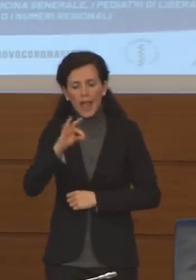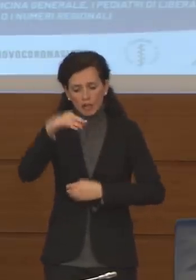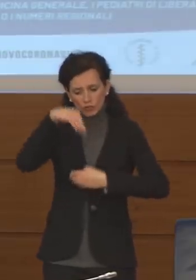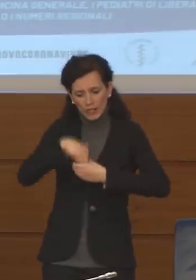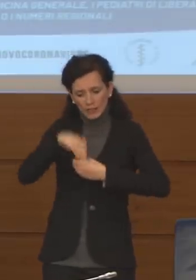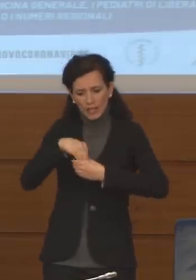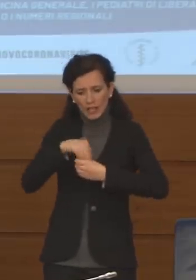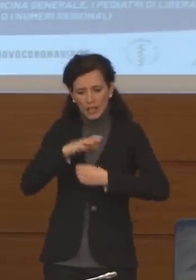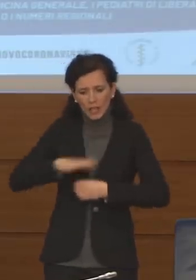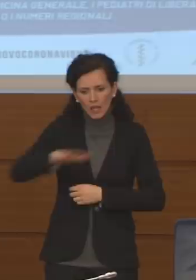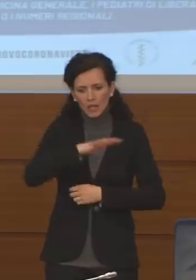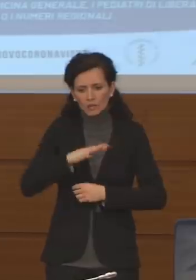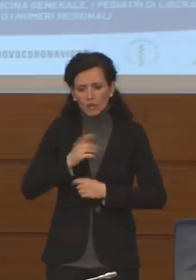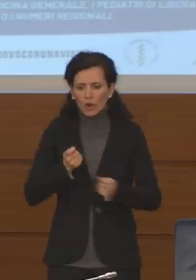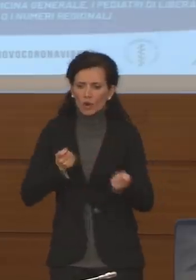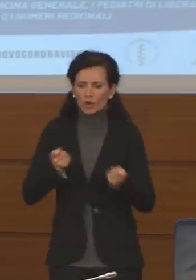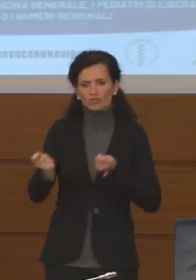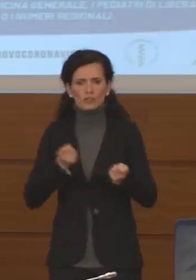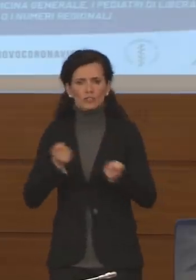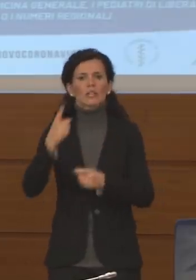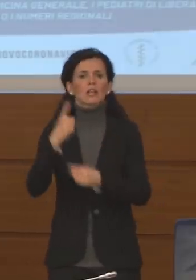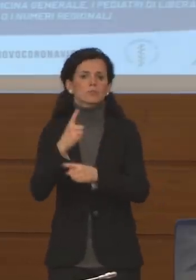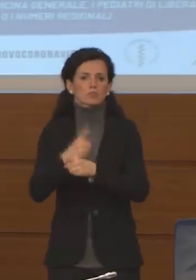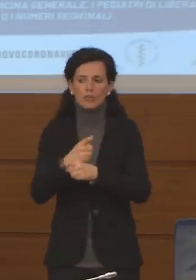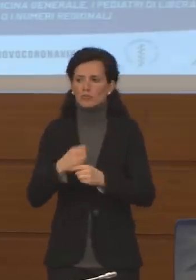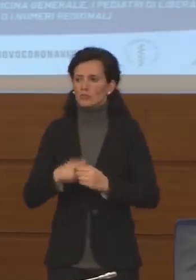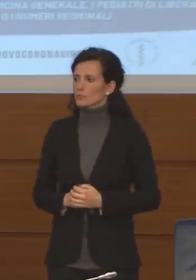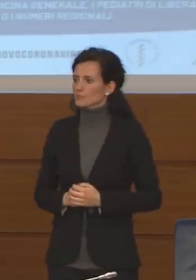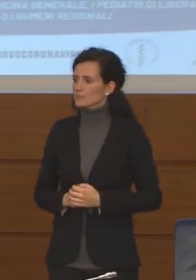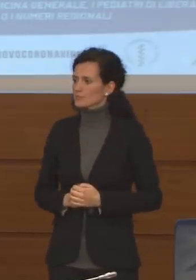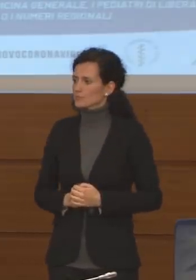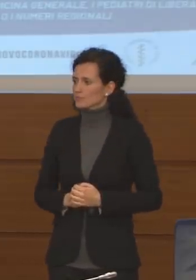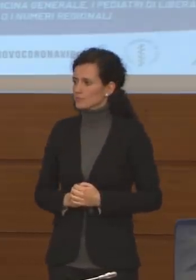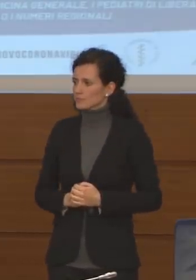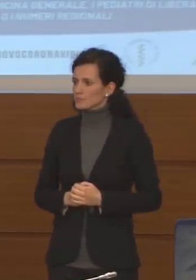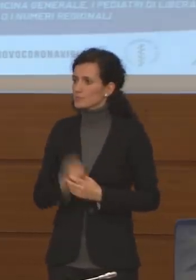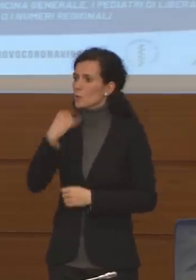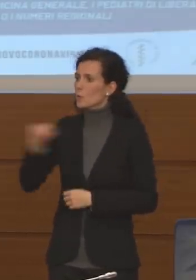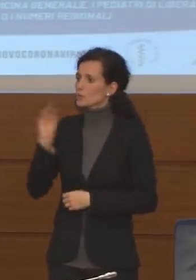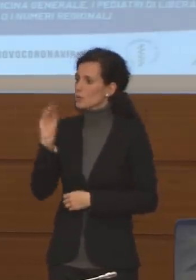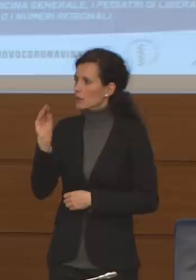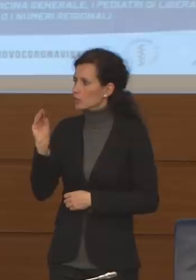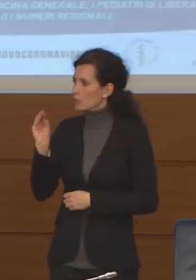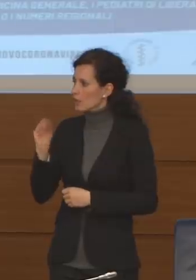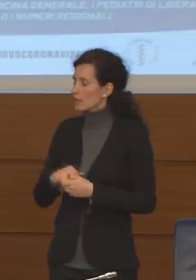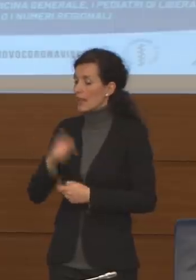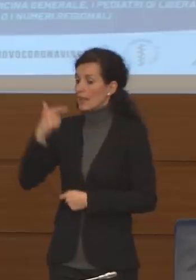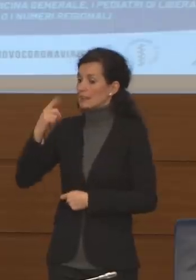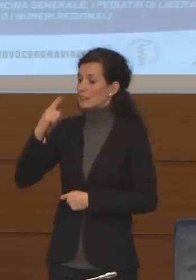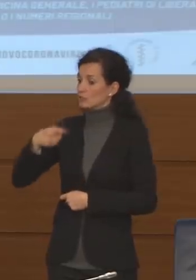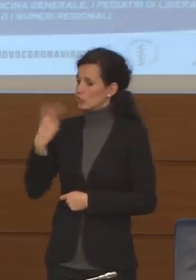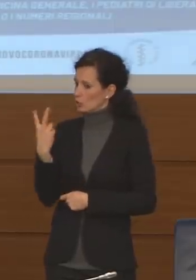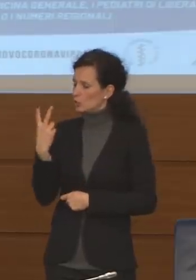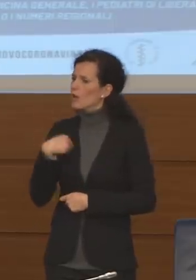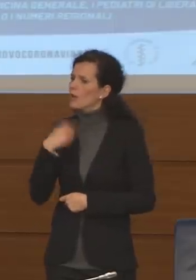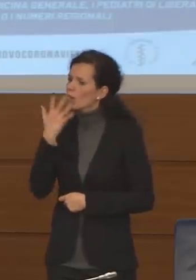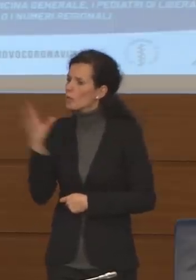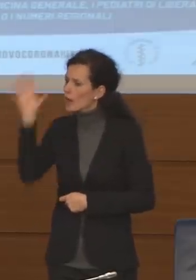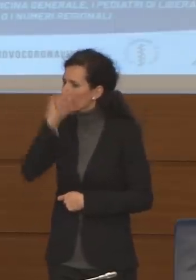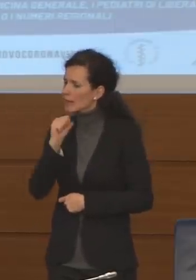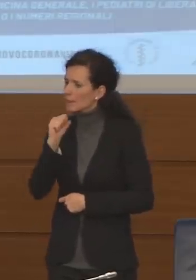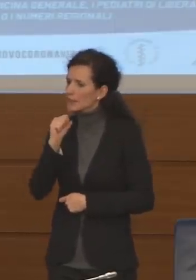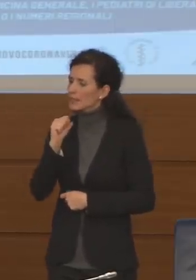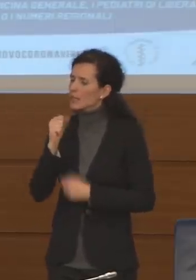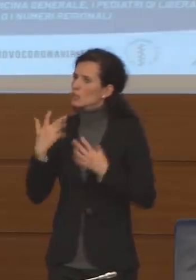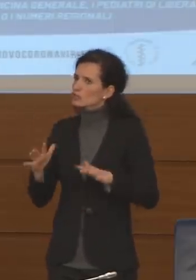interno a gestire il fabbisogno tutti una domanda petraroli tg2 volevo capire se state pensando